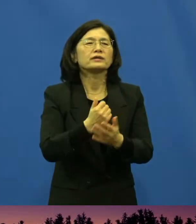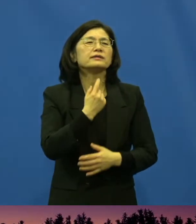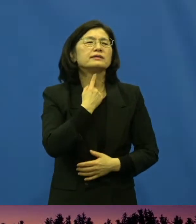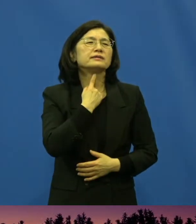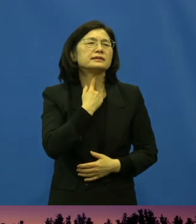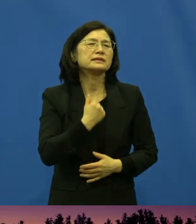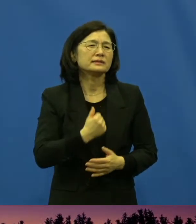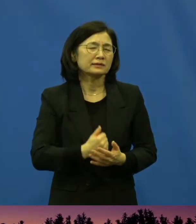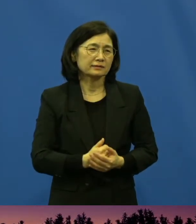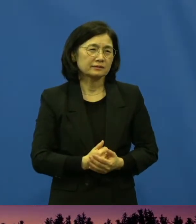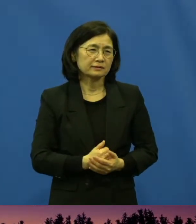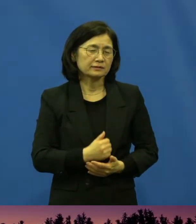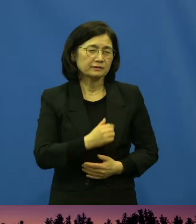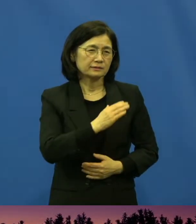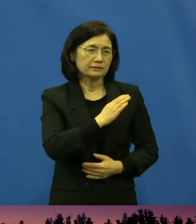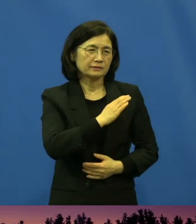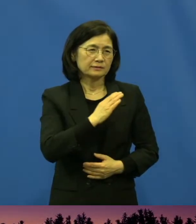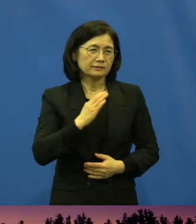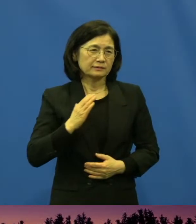이건 악한 거예요.